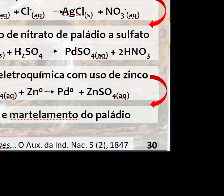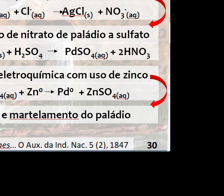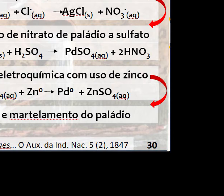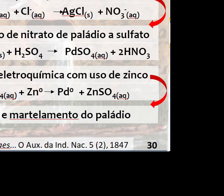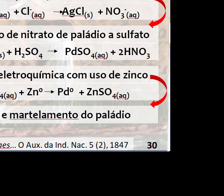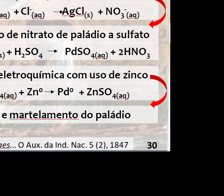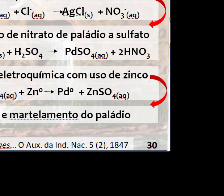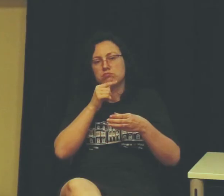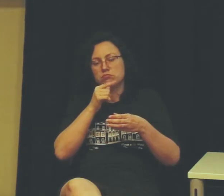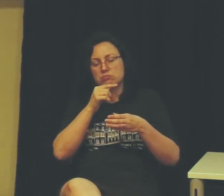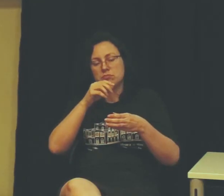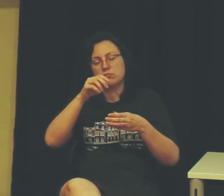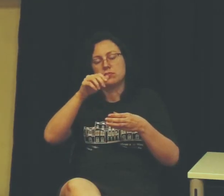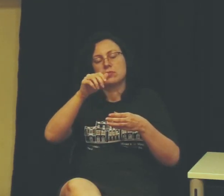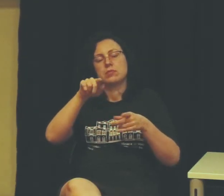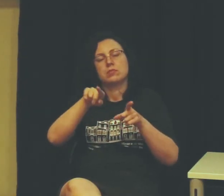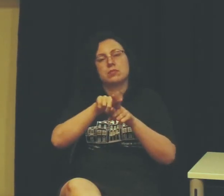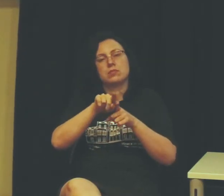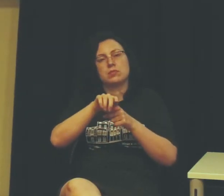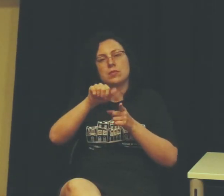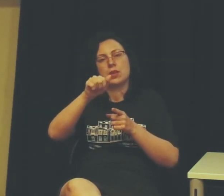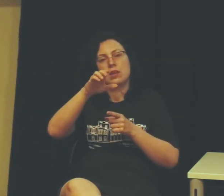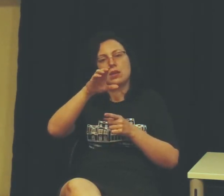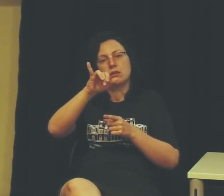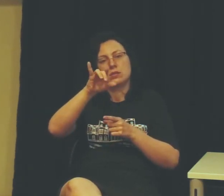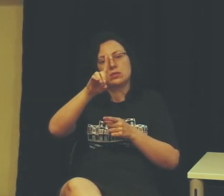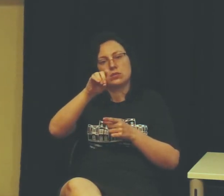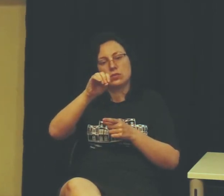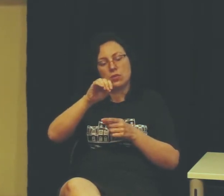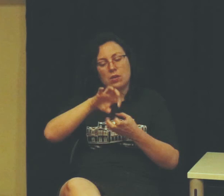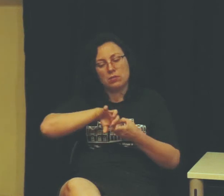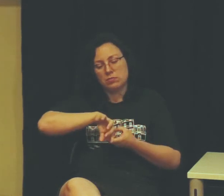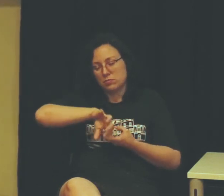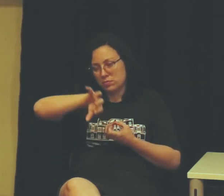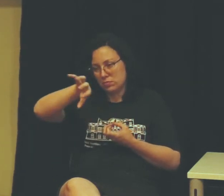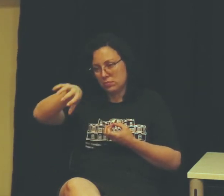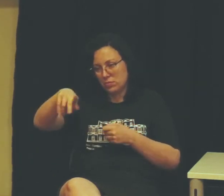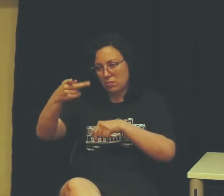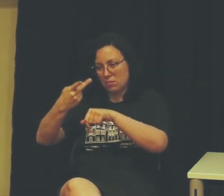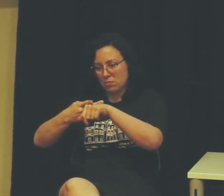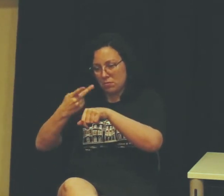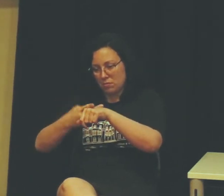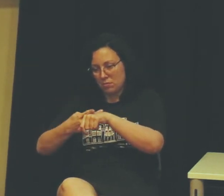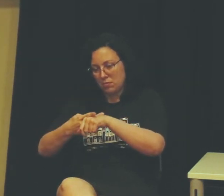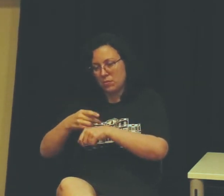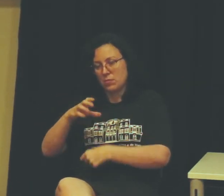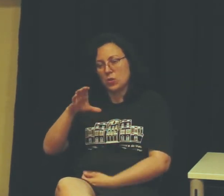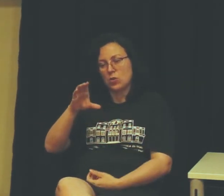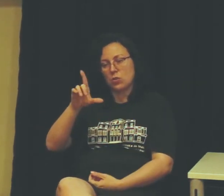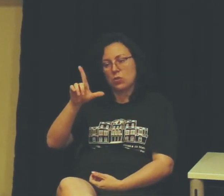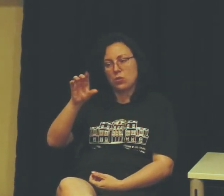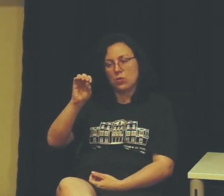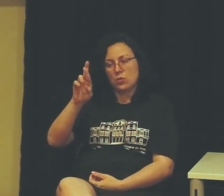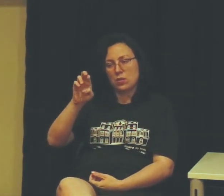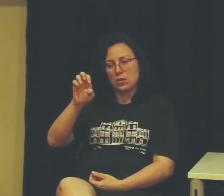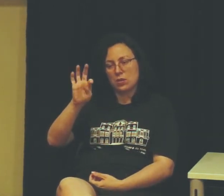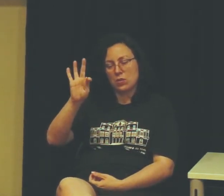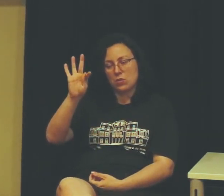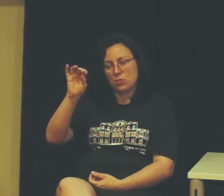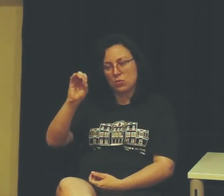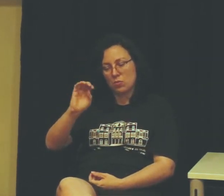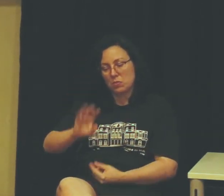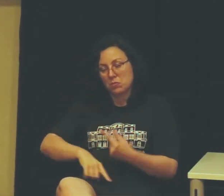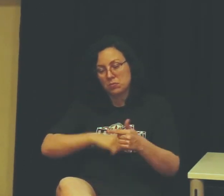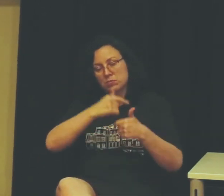régia, para depois fazer a separação da prata com a sua precipitação com cloretos, para